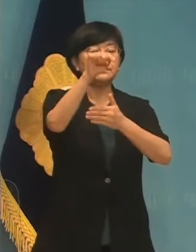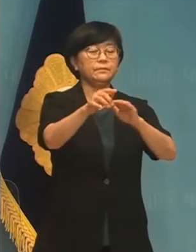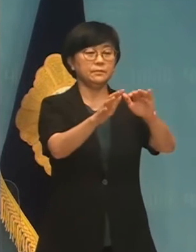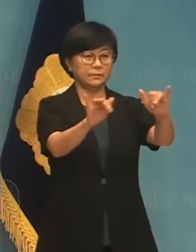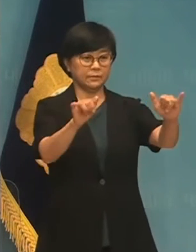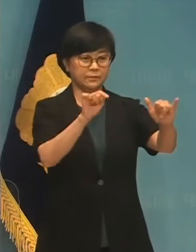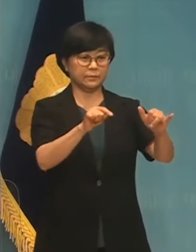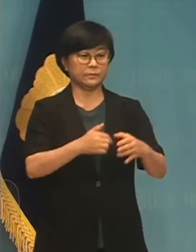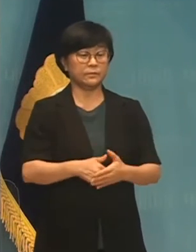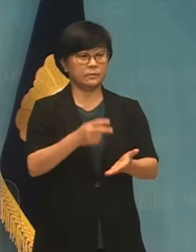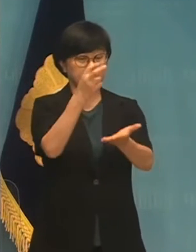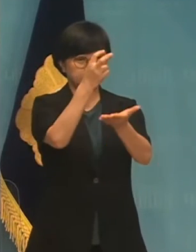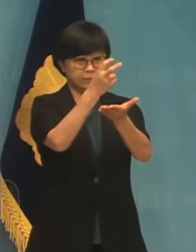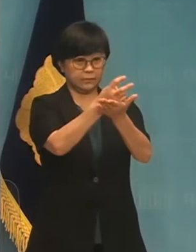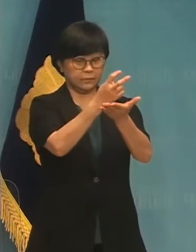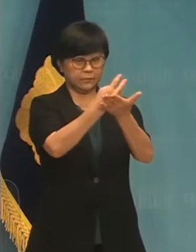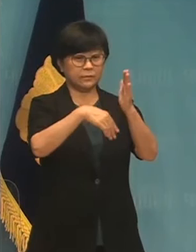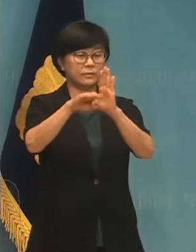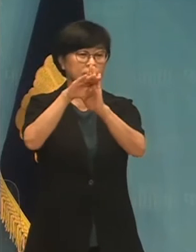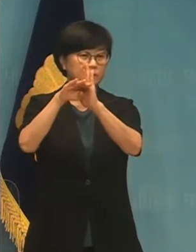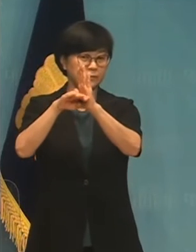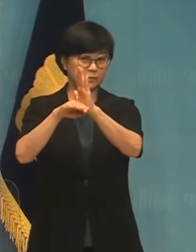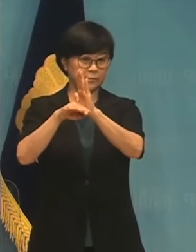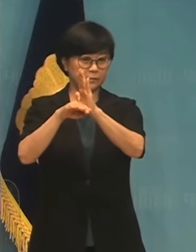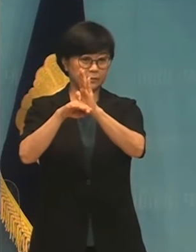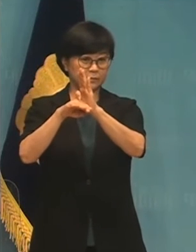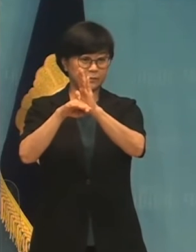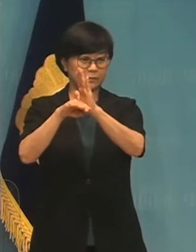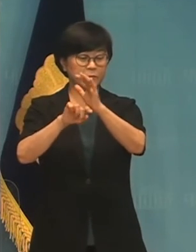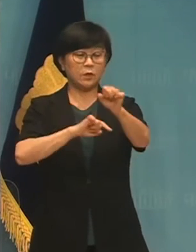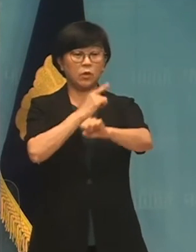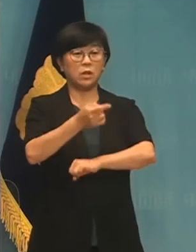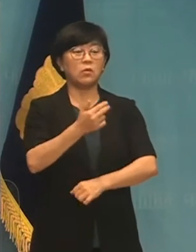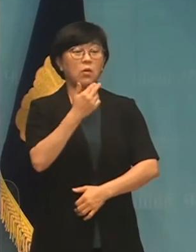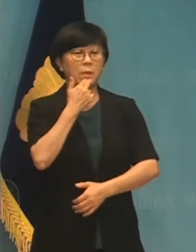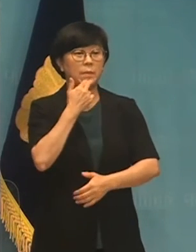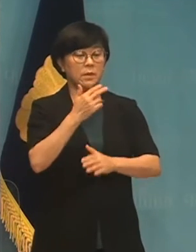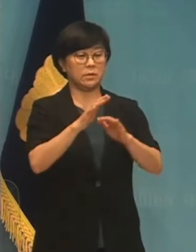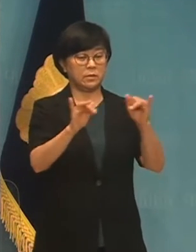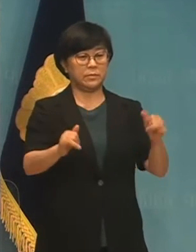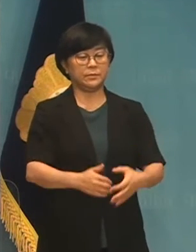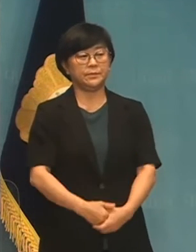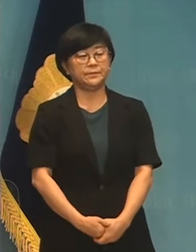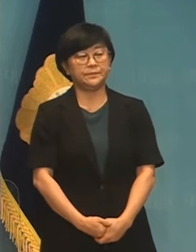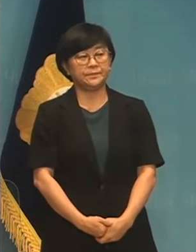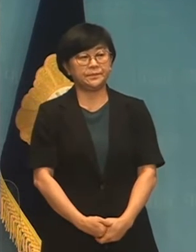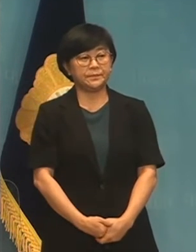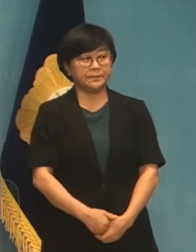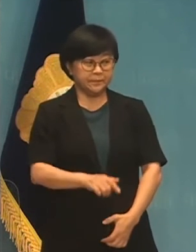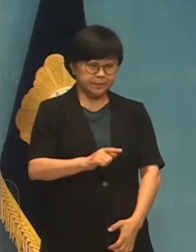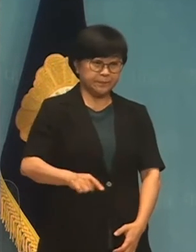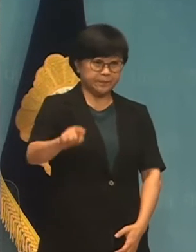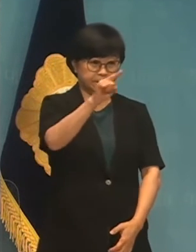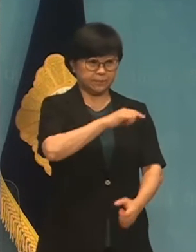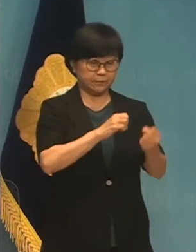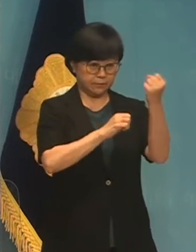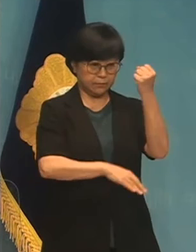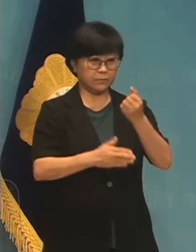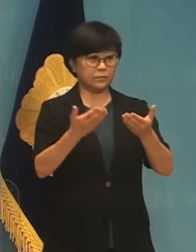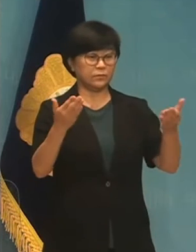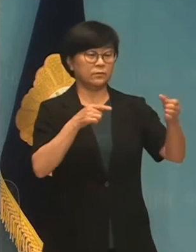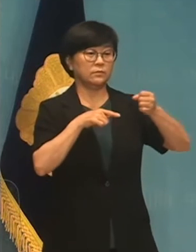이들, 헌법과 법률 그 어디에도 권리가 존재하지 않는 이들, 이들을 기존